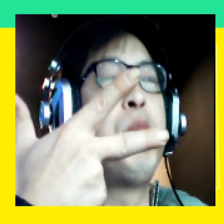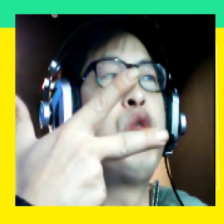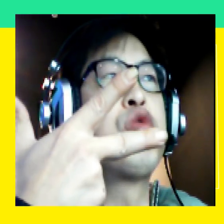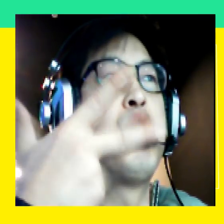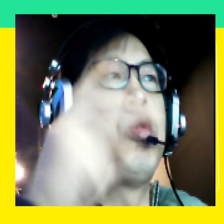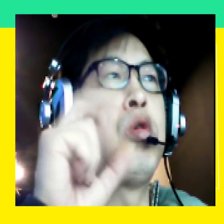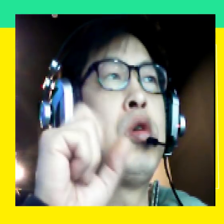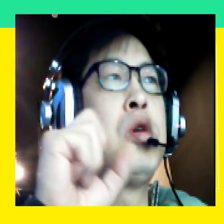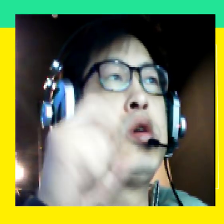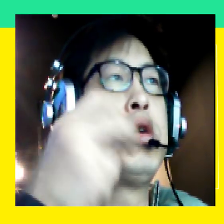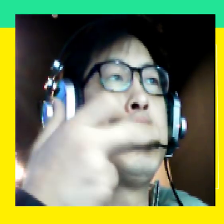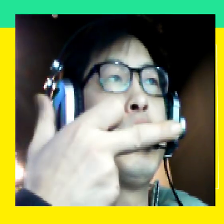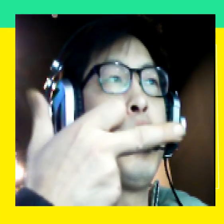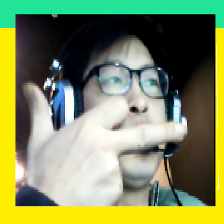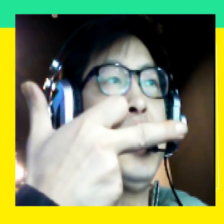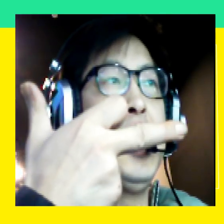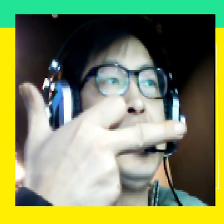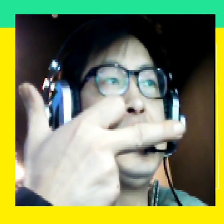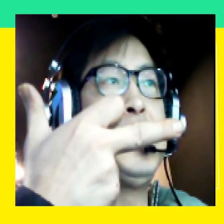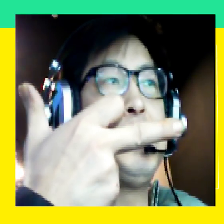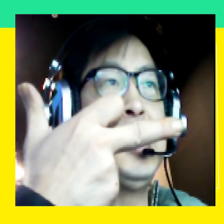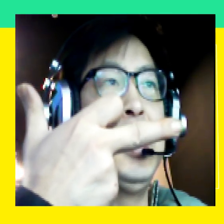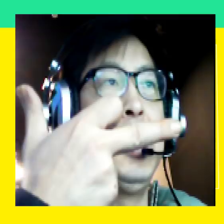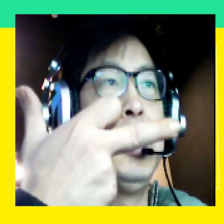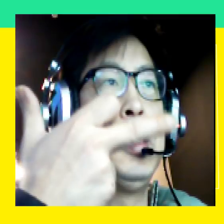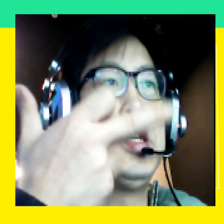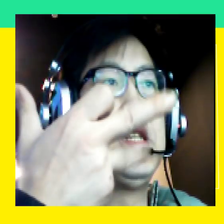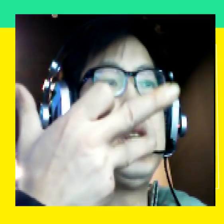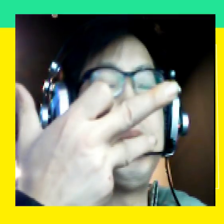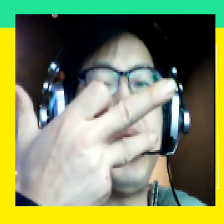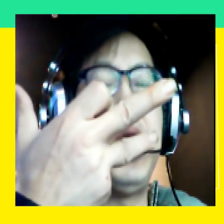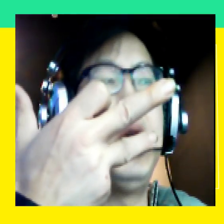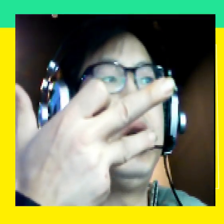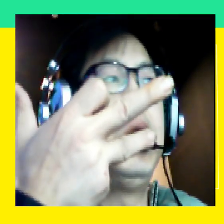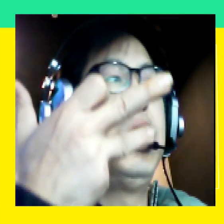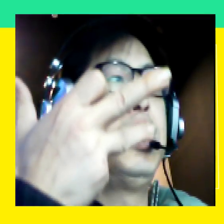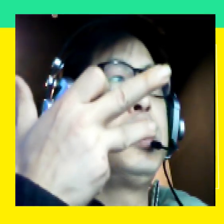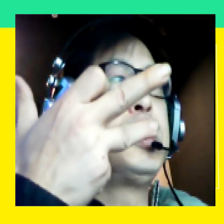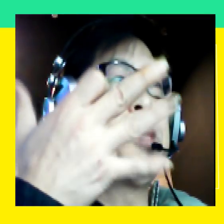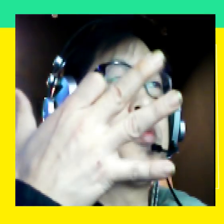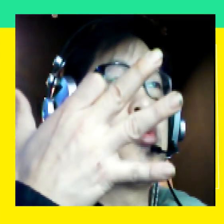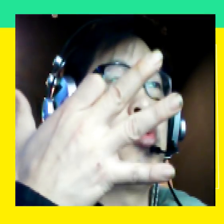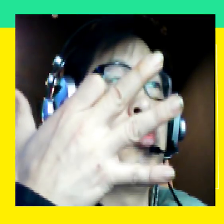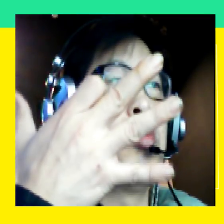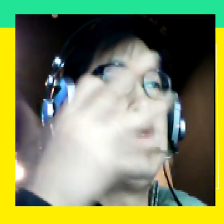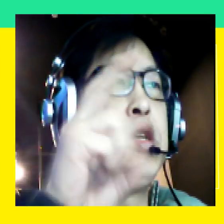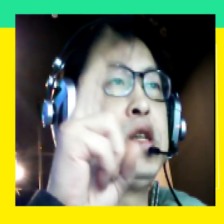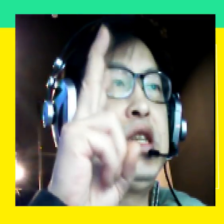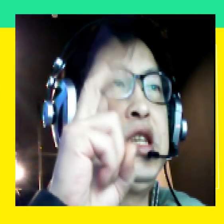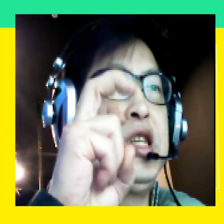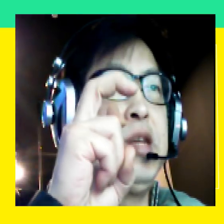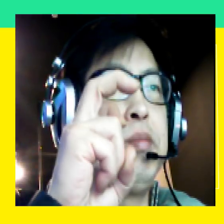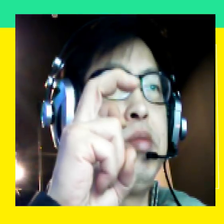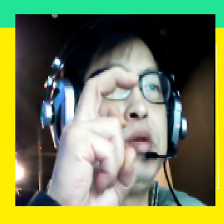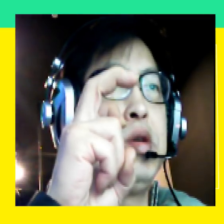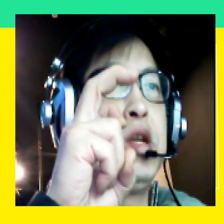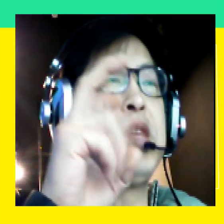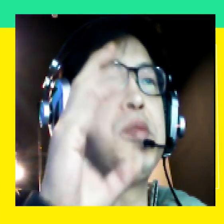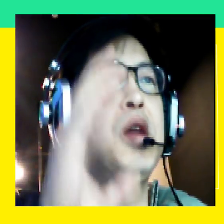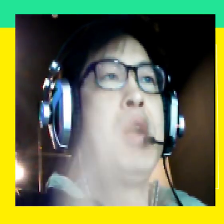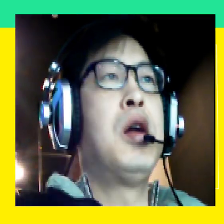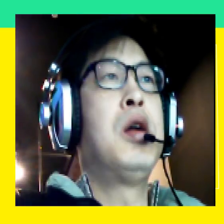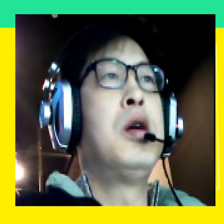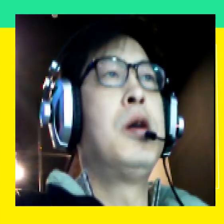이렇게 안 보여주고 이렇게 17, 18, 19, 20